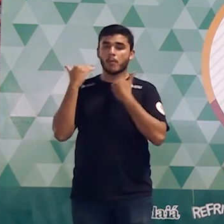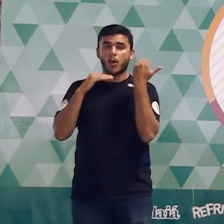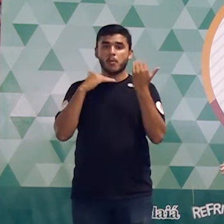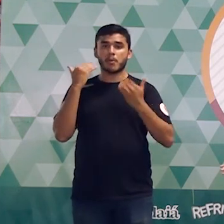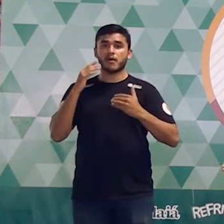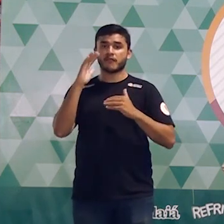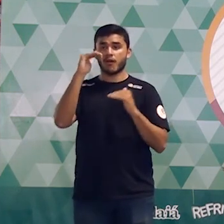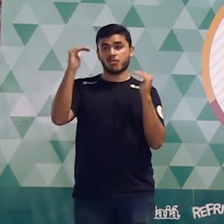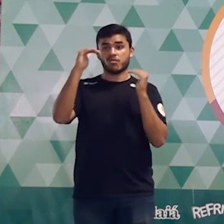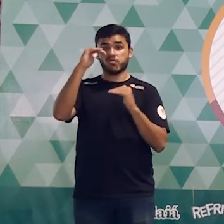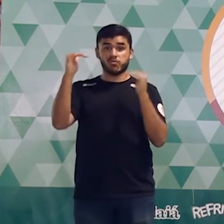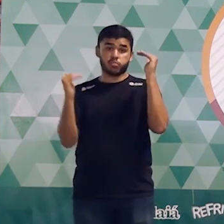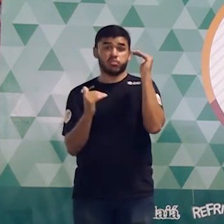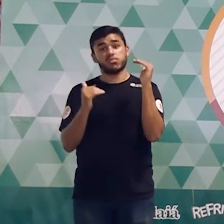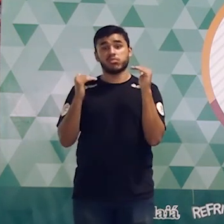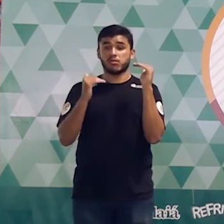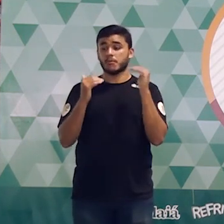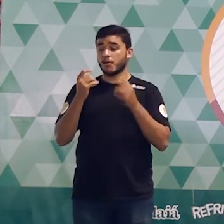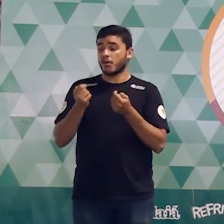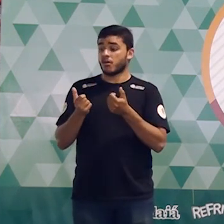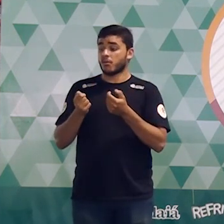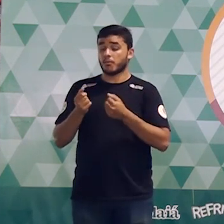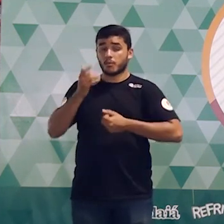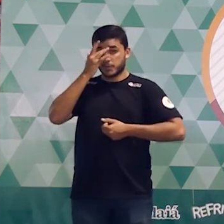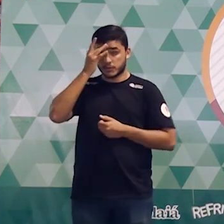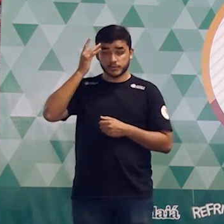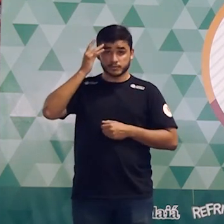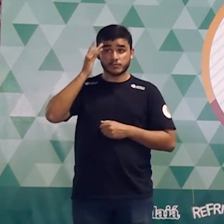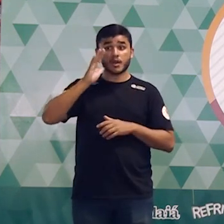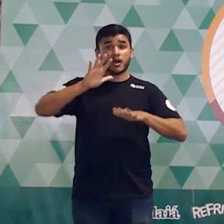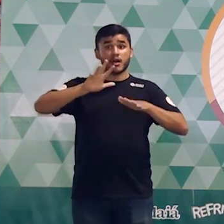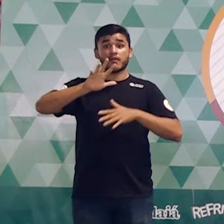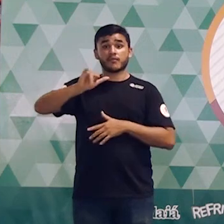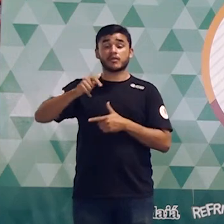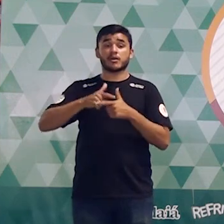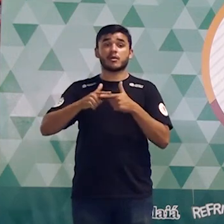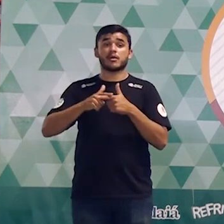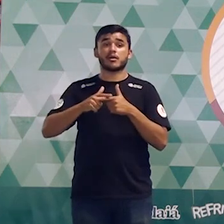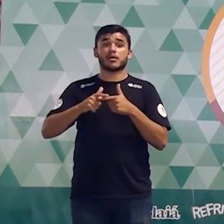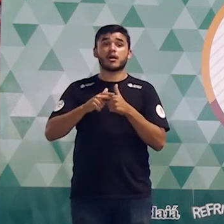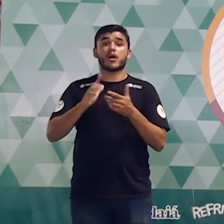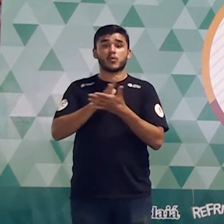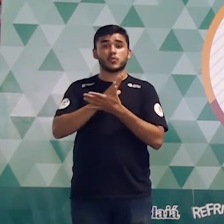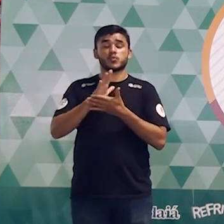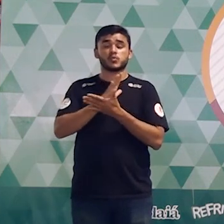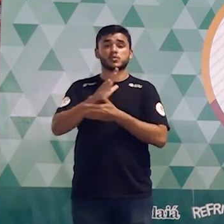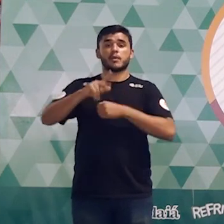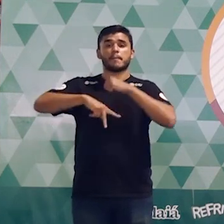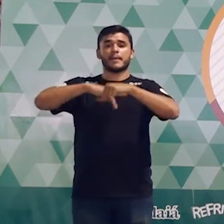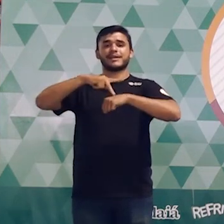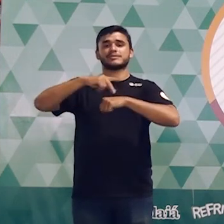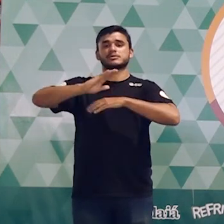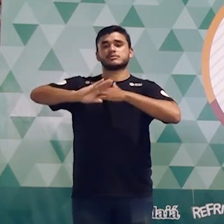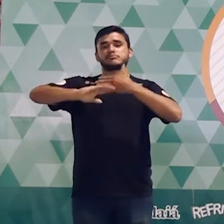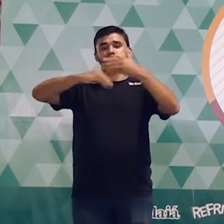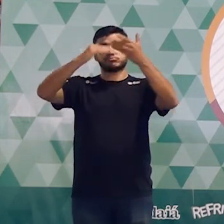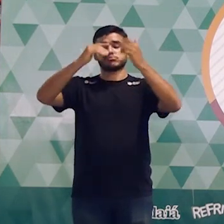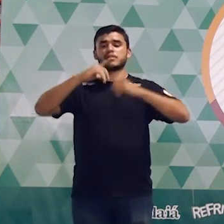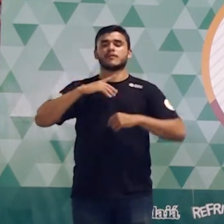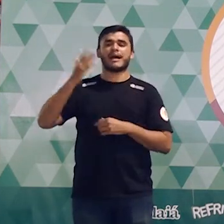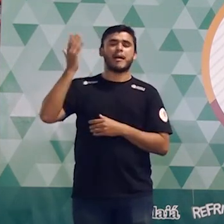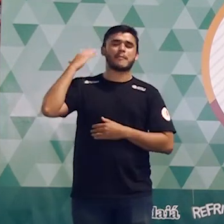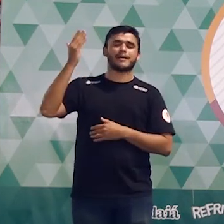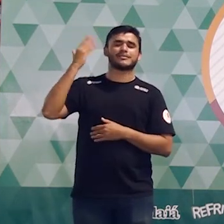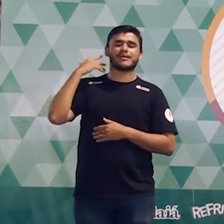ficar desequilibrado. Vai ficar com pouca gente. Certo? Isso aí já acontece nos países desenvolvidos, ou acontecia muito